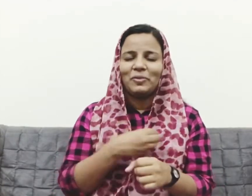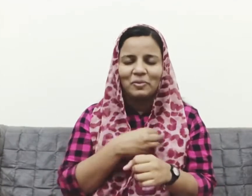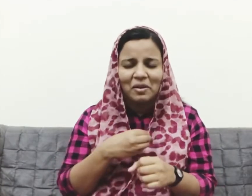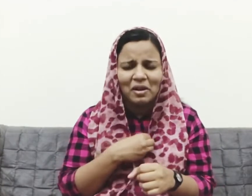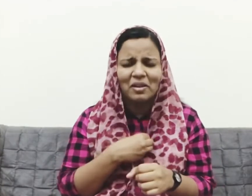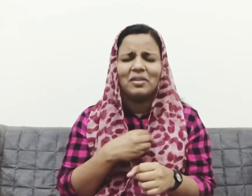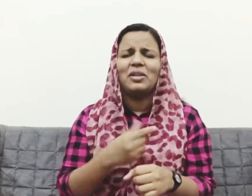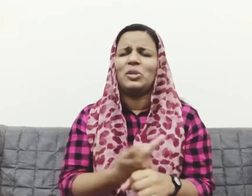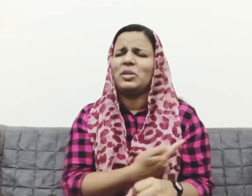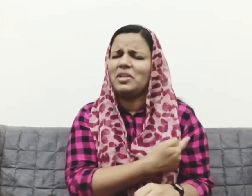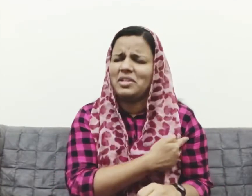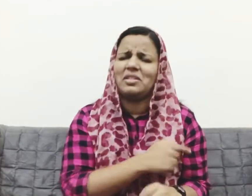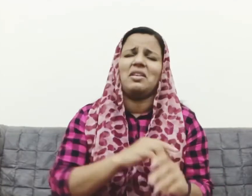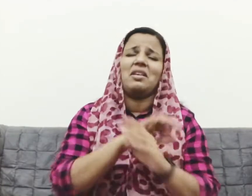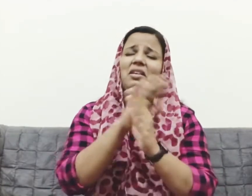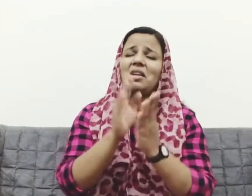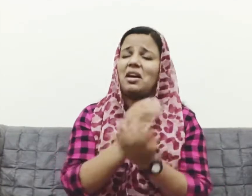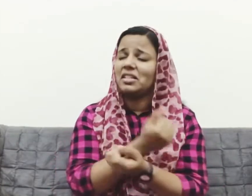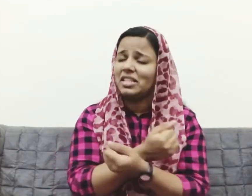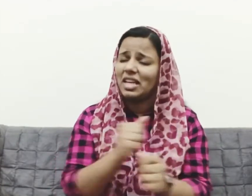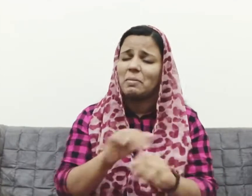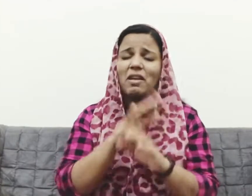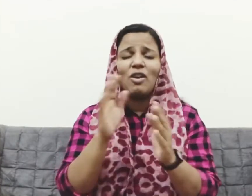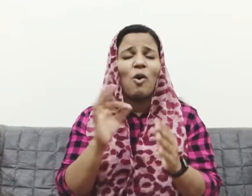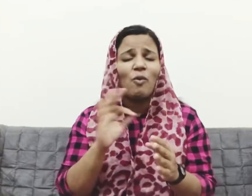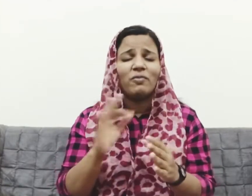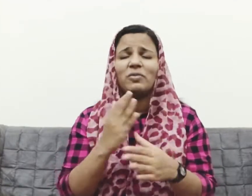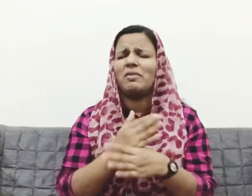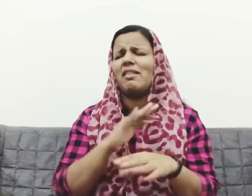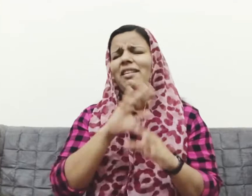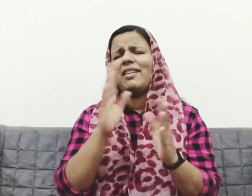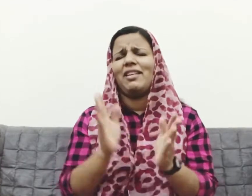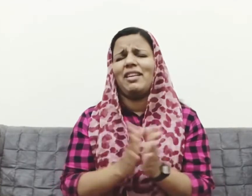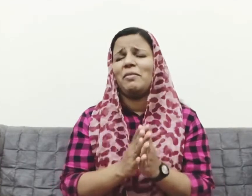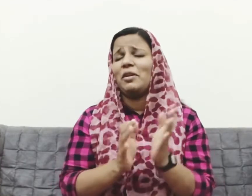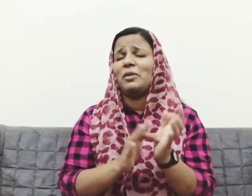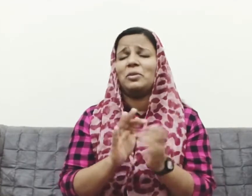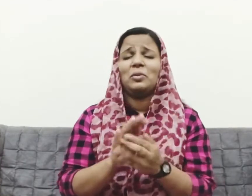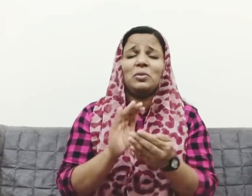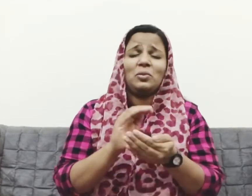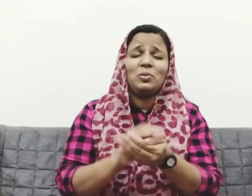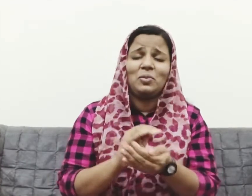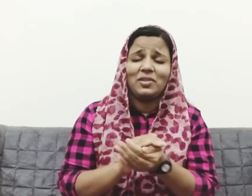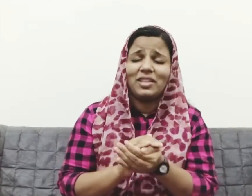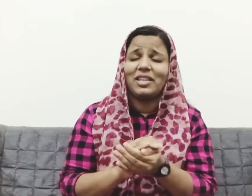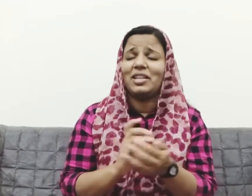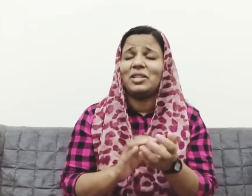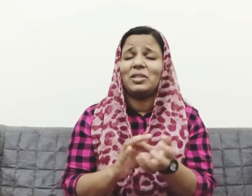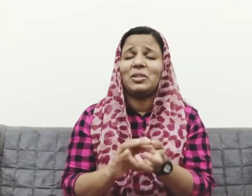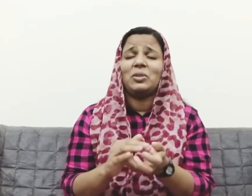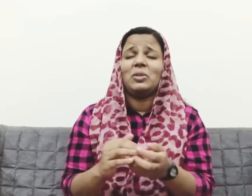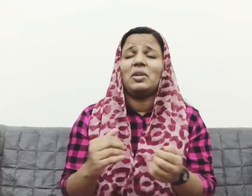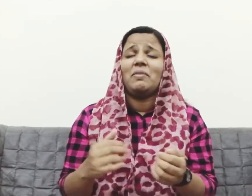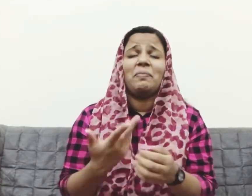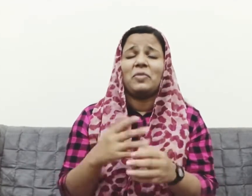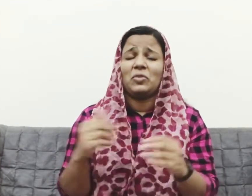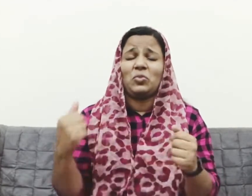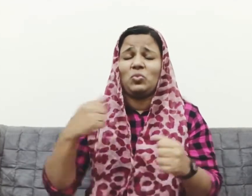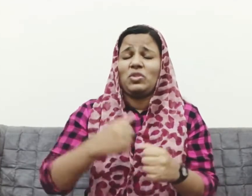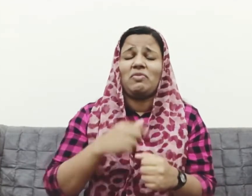ആരോഗ്യ പ്രവർത്തകരെ ഞങ്ങൾ അനുഗ്രഹിക്കുന്നു, അധികാരികളെ ഞങ്ങൾ അനുഗ്രഹിക്കുന്നു. കർത്താവിൻ്റെ സൂപ്പർനാച്ചുറൽ പ്രൊട്ടക്ഷൻ കൊടുത്ത് കർത്താവെ അങ്ങ് കാവൽ ചെയ്യുന്ന കൃപകൾക്കായിട്ട്